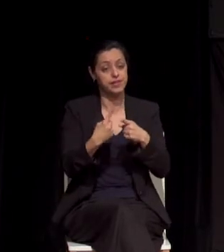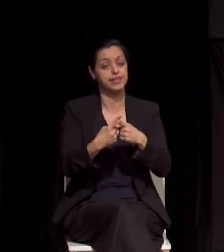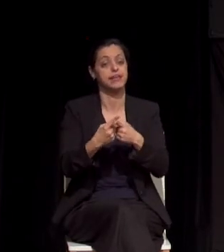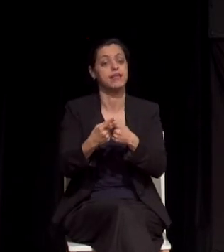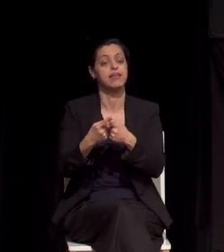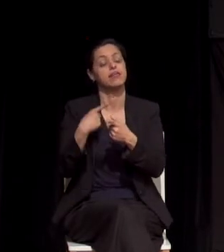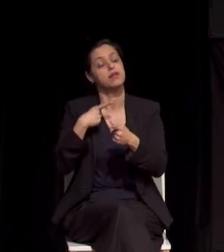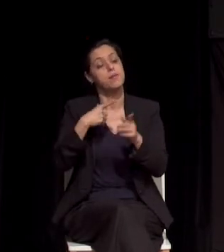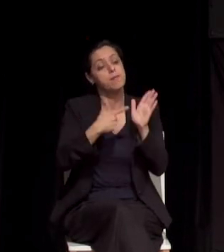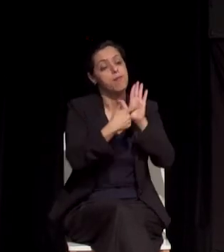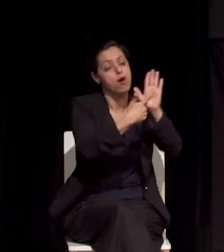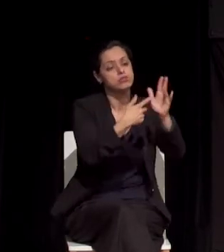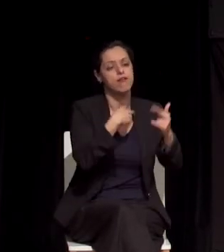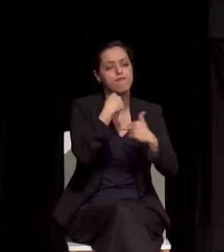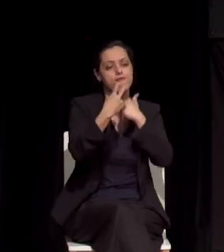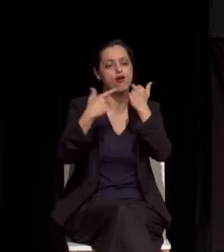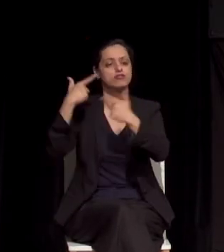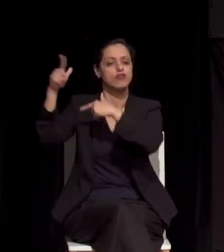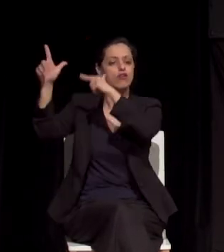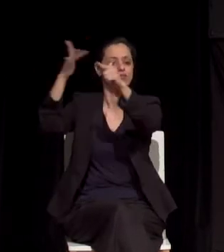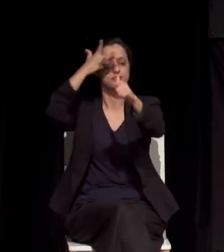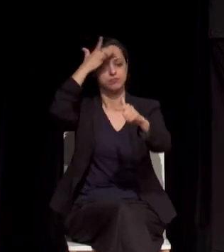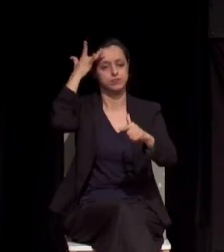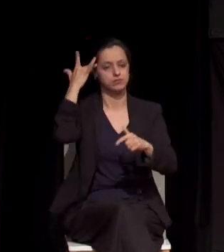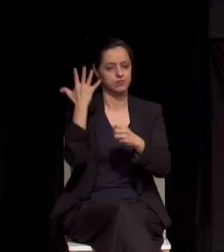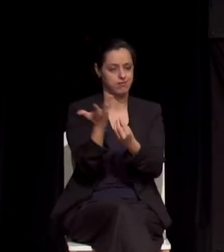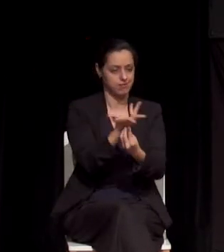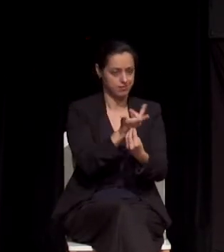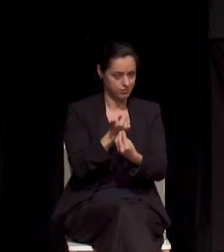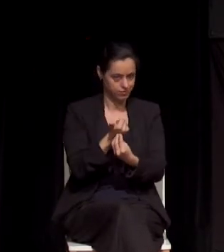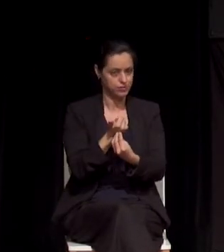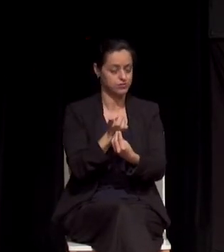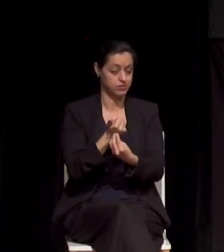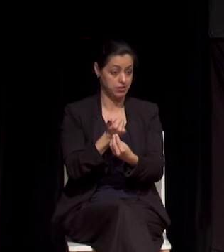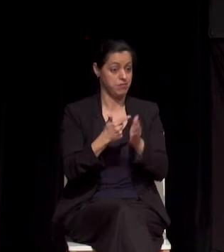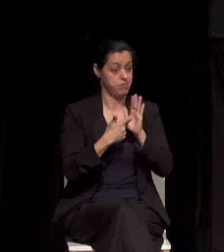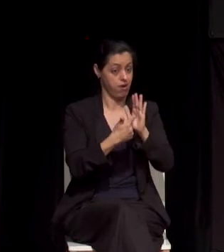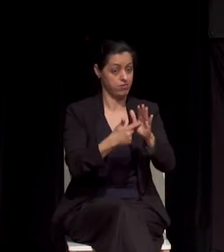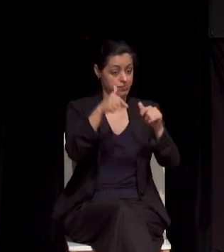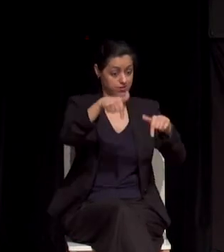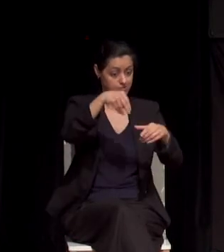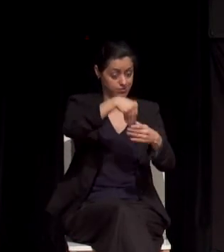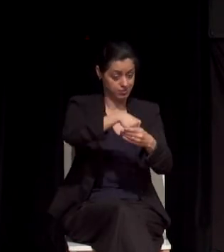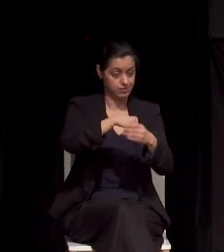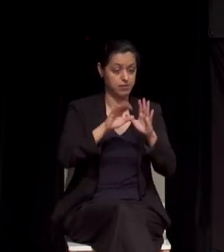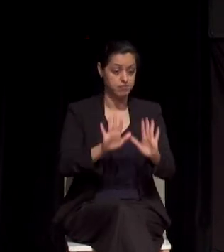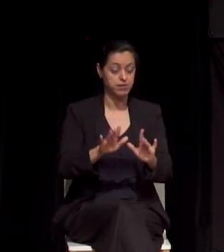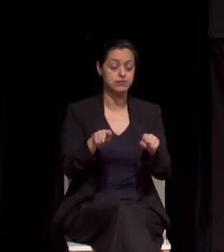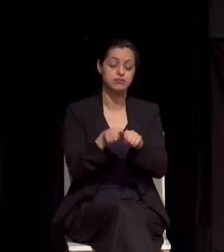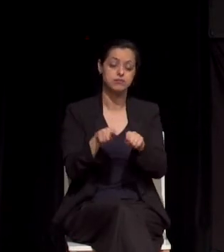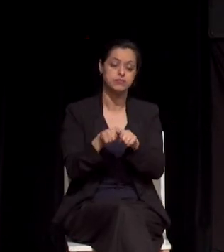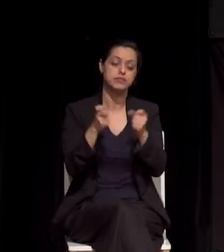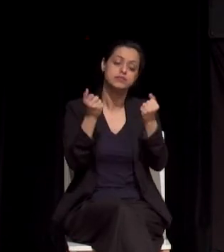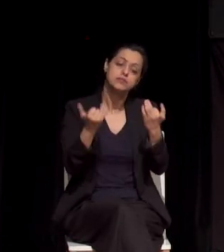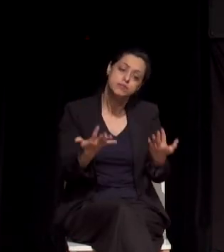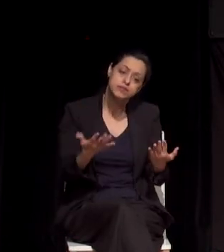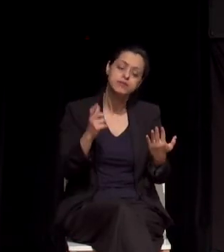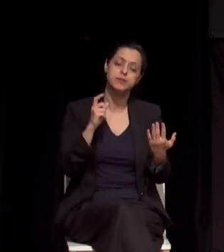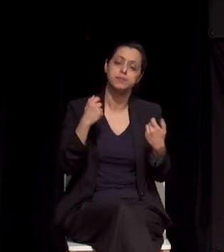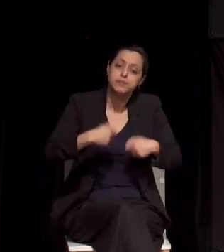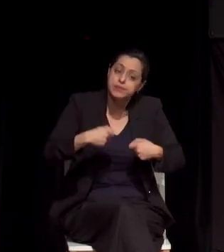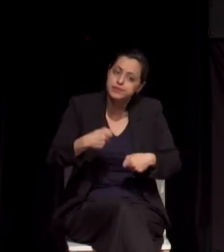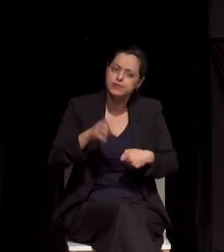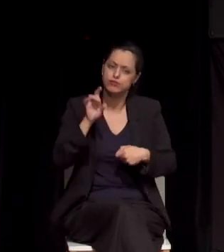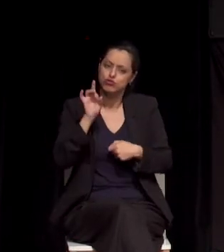vozes, o que também é bastante importante, e dizer que a gente precisa também avançar para além